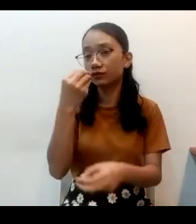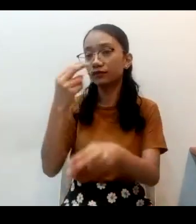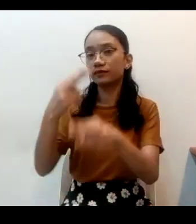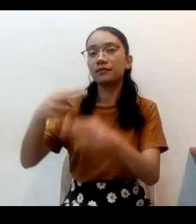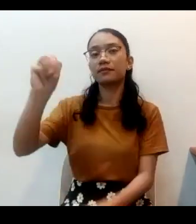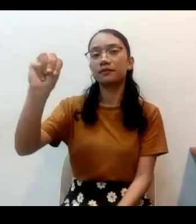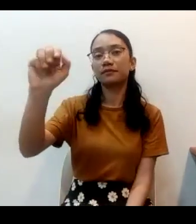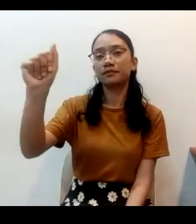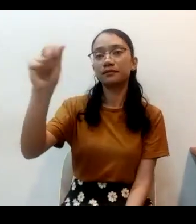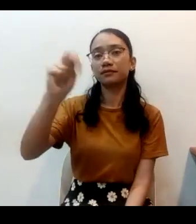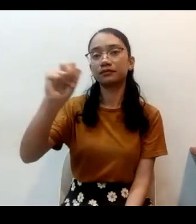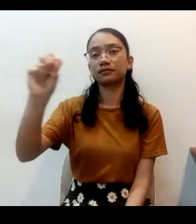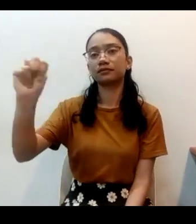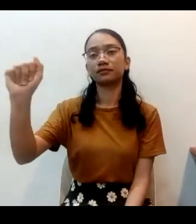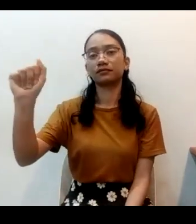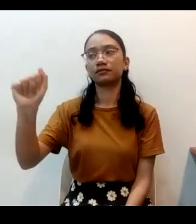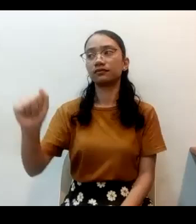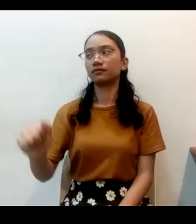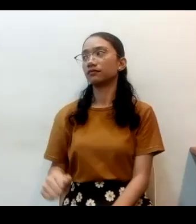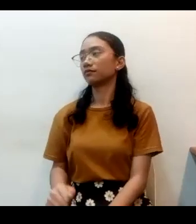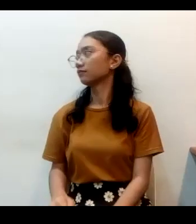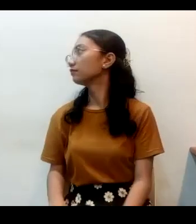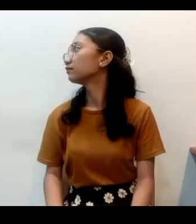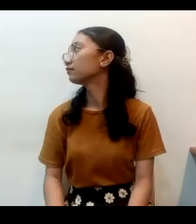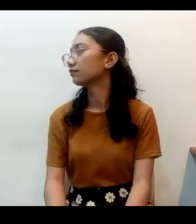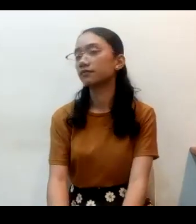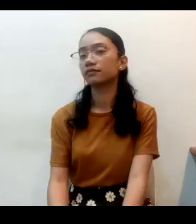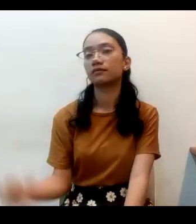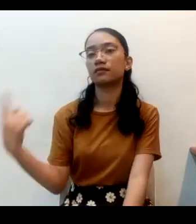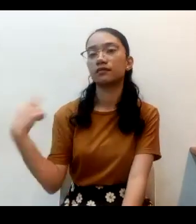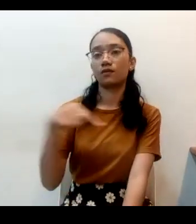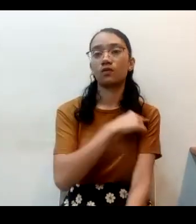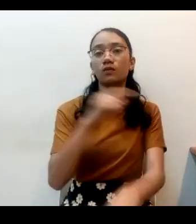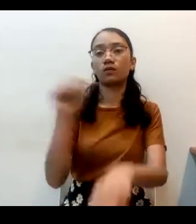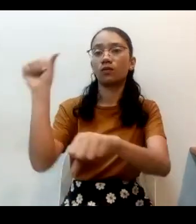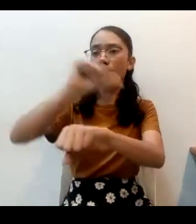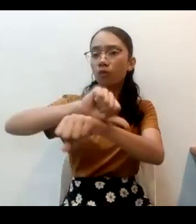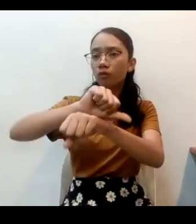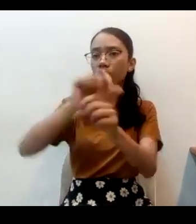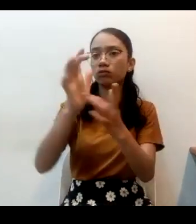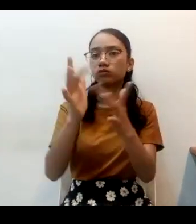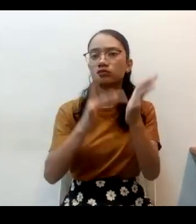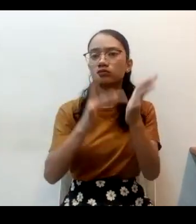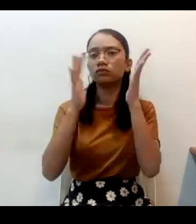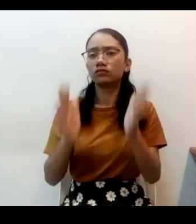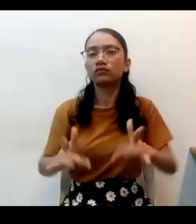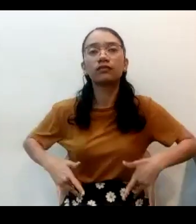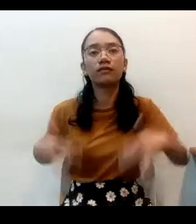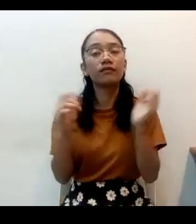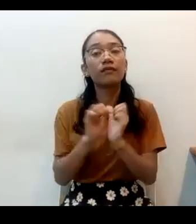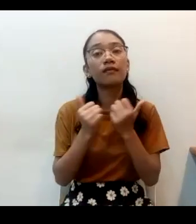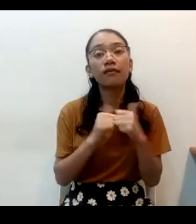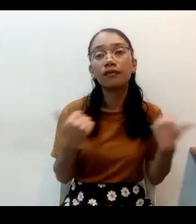yung mga Israelita sa pamagitan po ng mana. So how can we overcome in our Christian life? Kaya paano ba natin mapagtatagumpayan yung ating buhay Kristiyano? Through